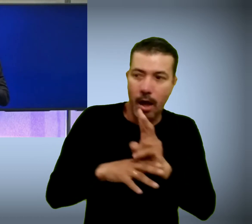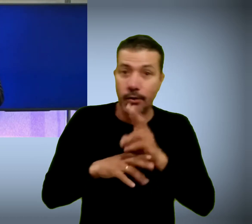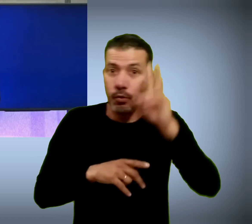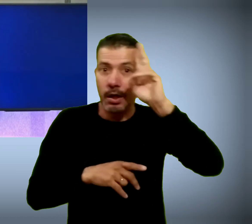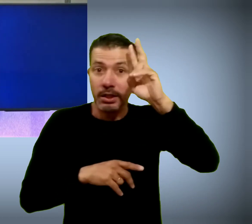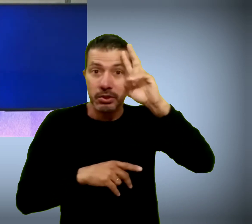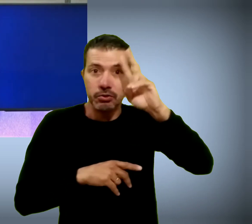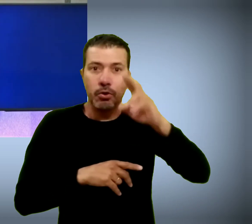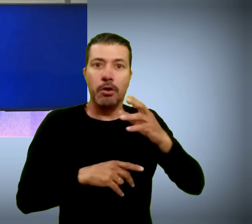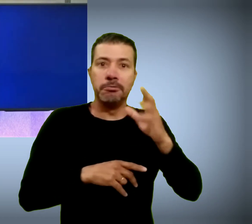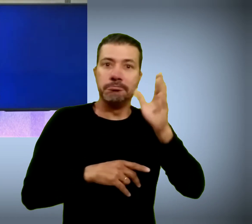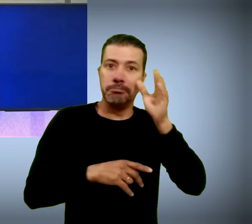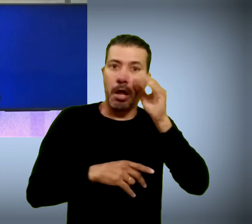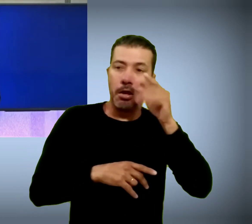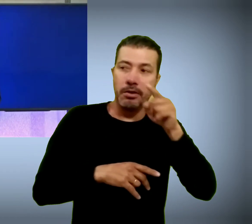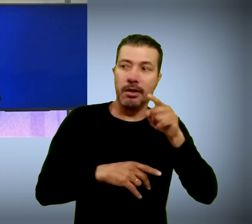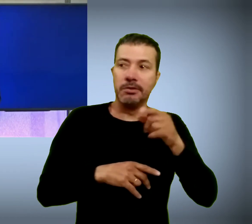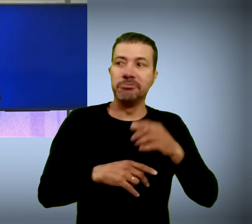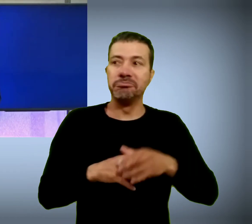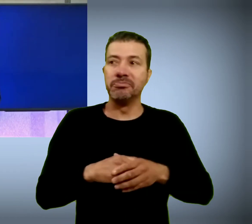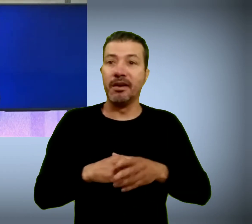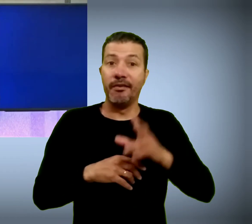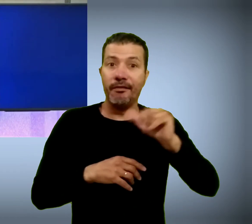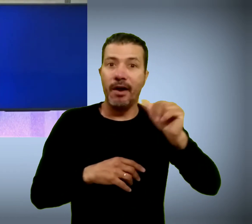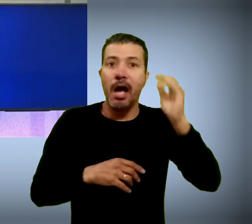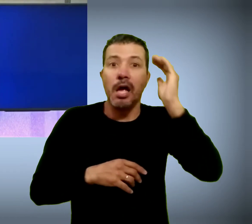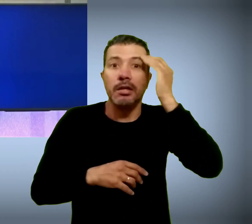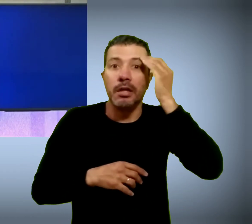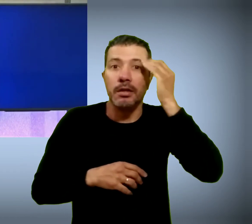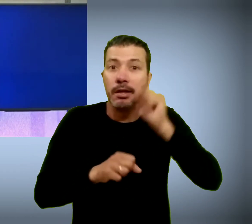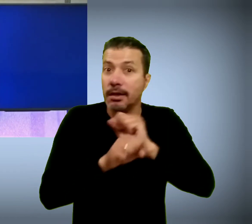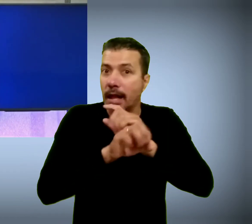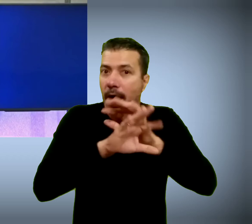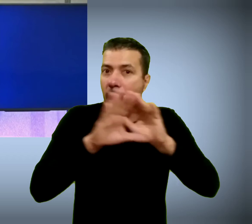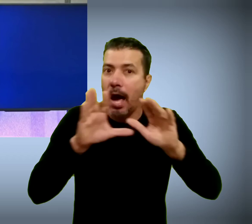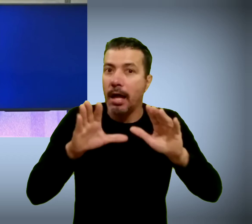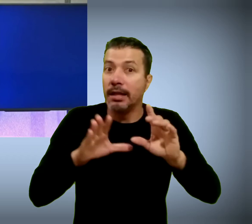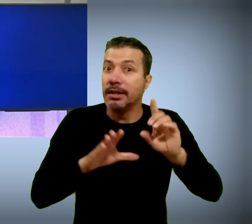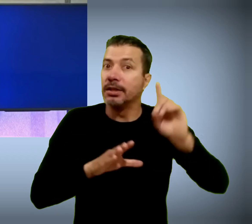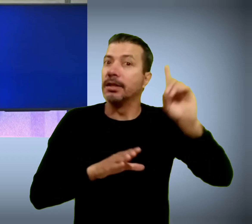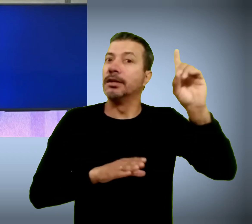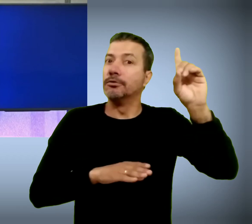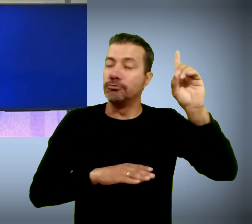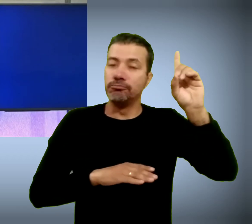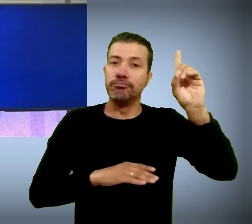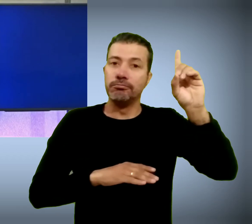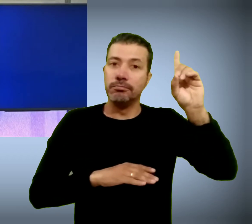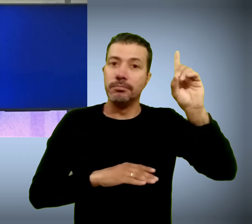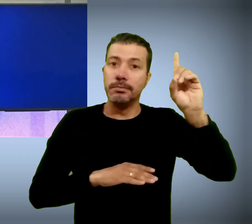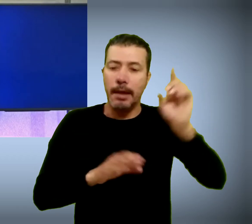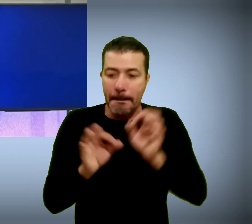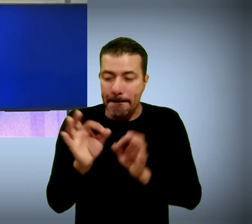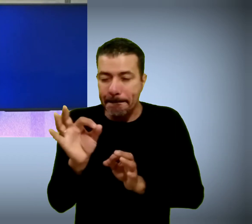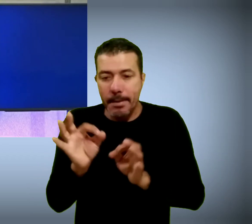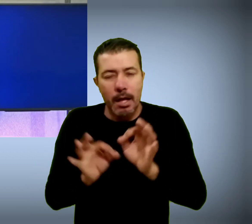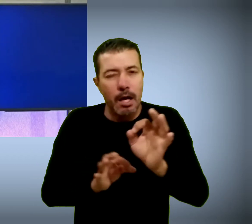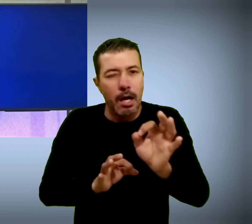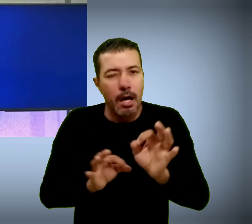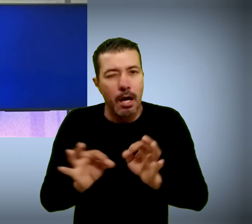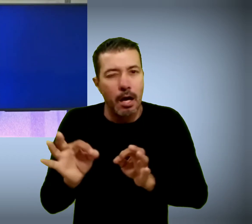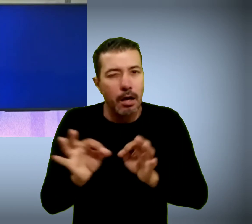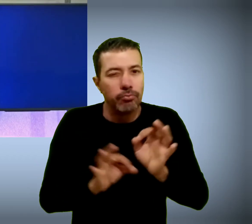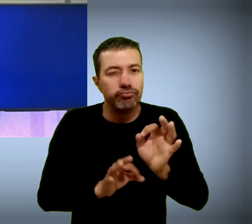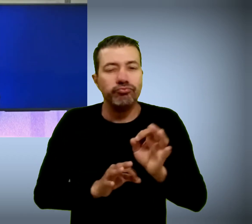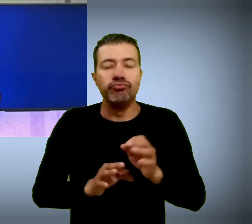história muito interessante, e a gente vai começando a entender como é que Deus tem planos para que a